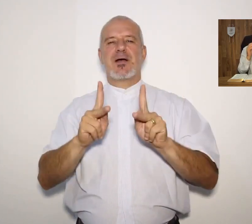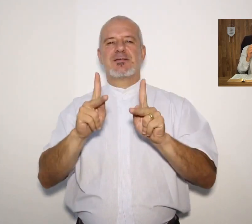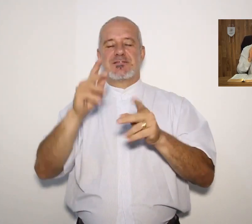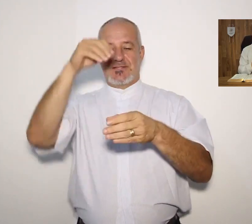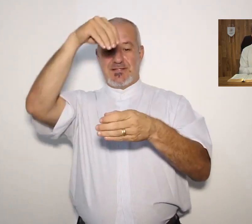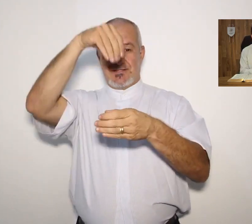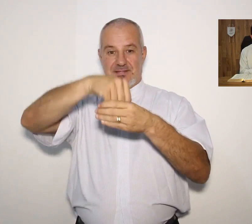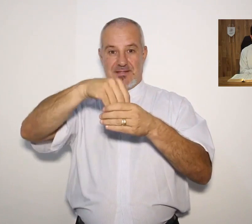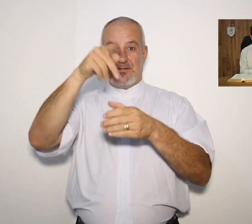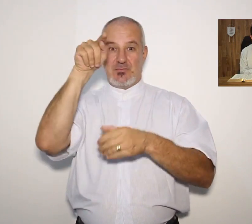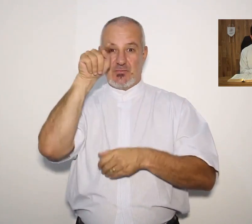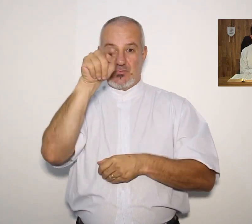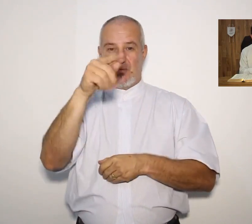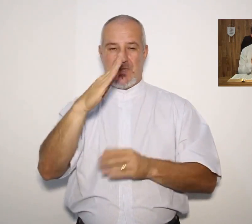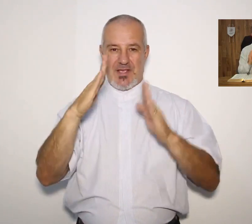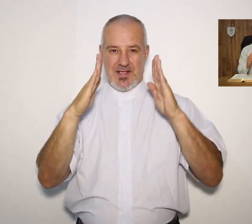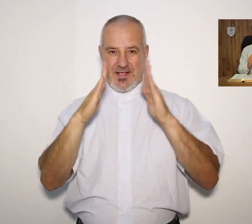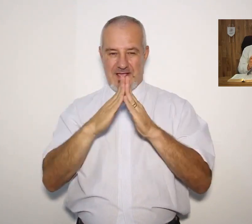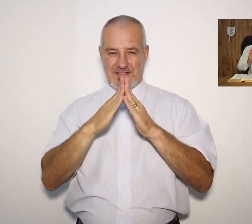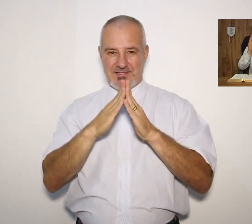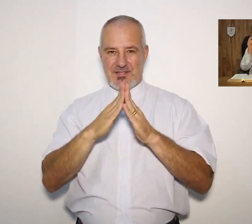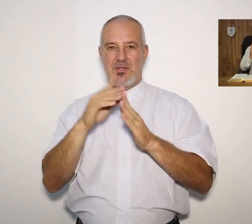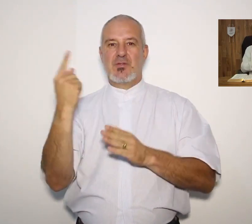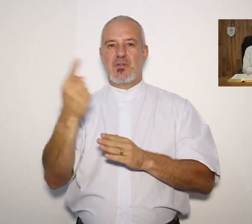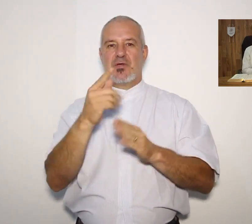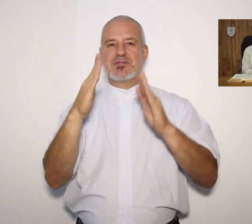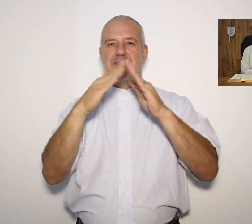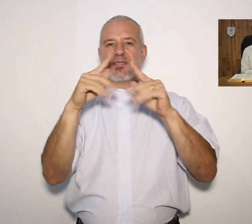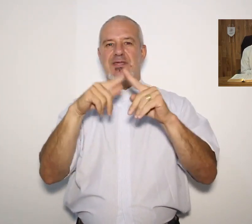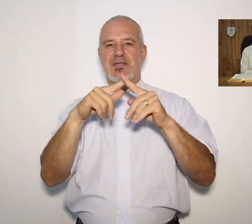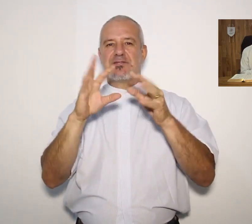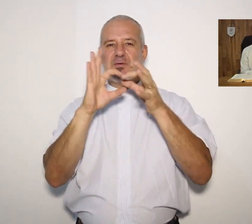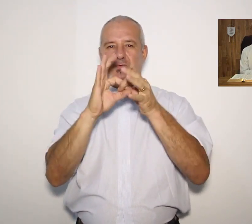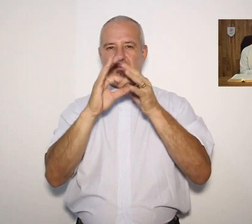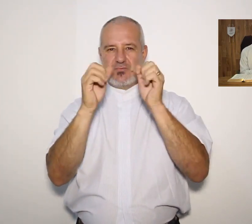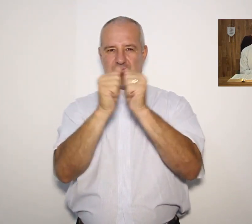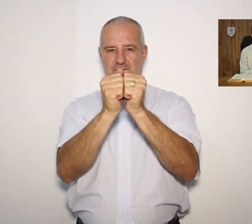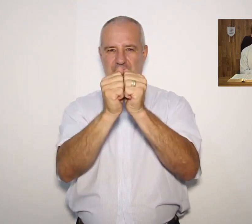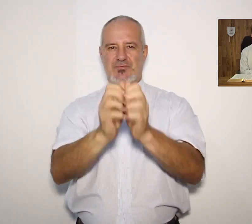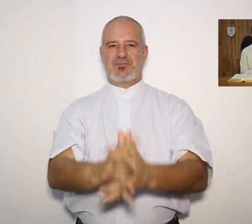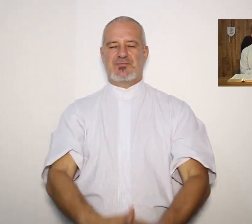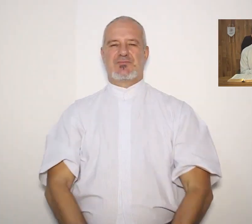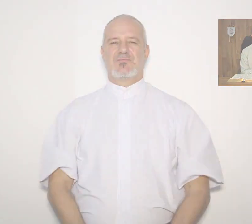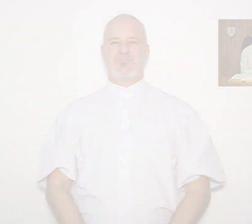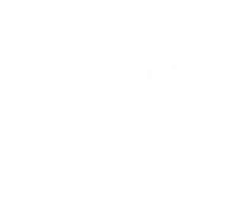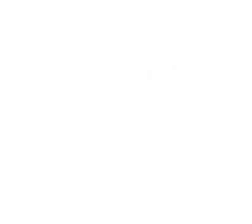esteja nesta casa. Somos igreja juntos.